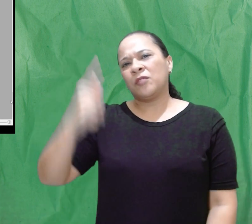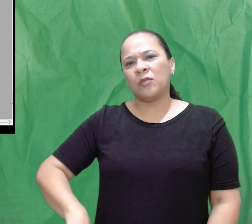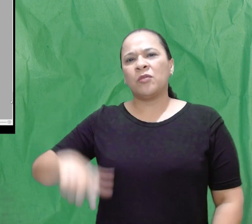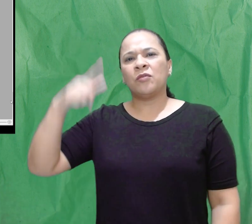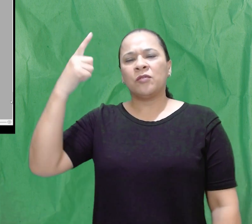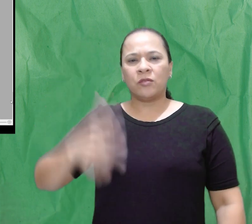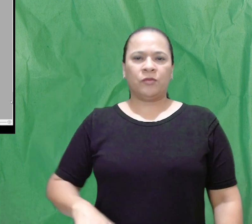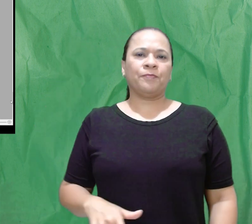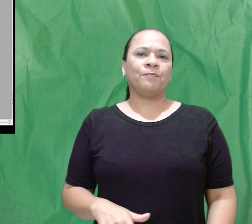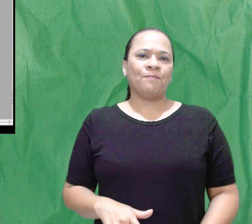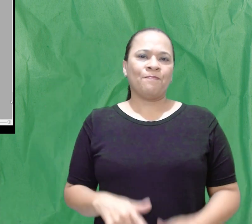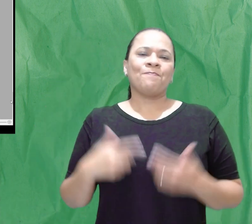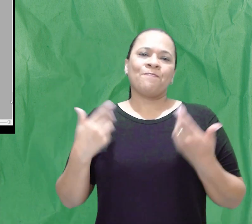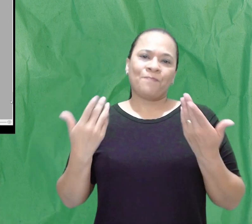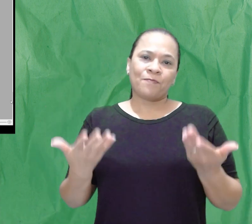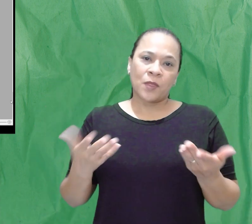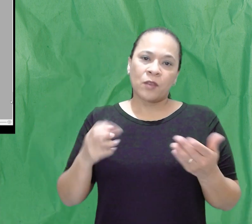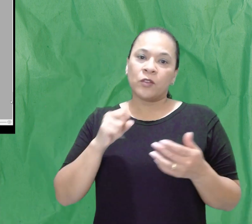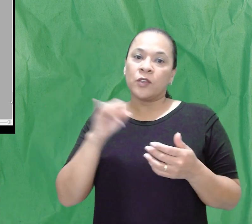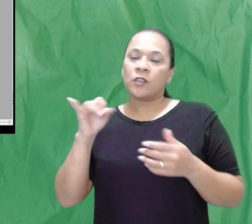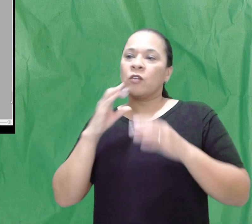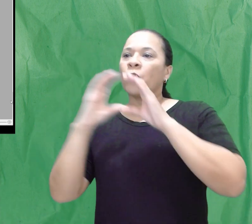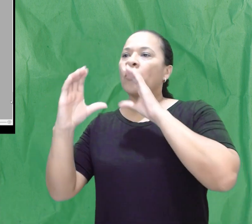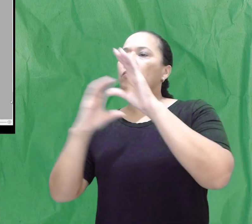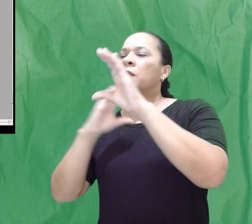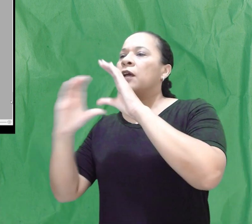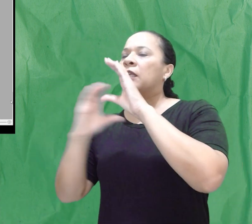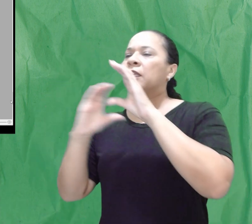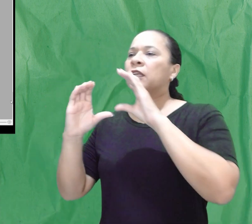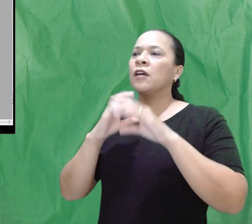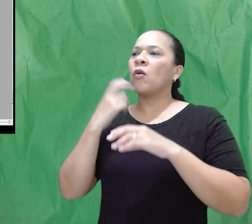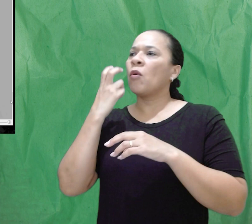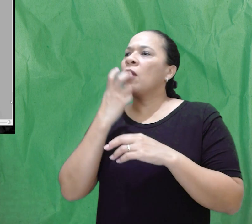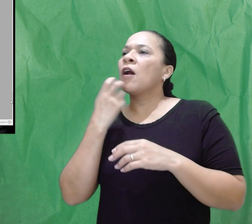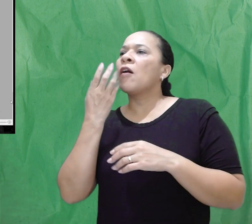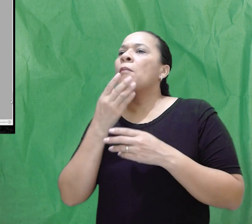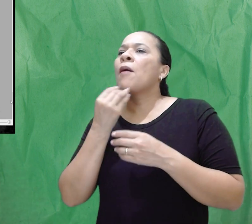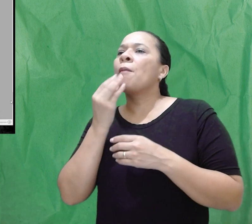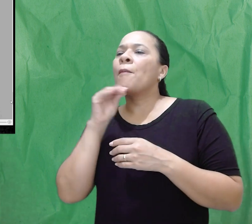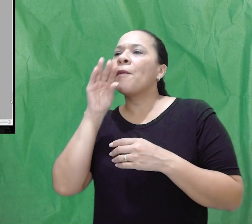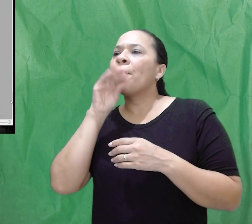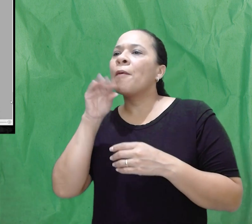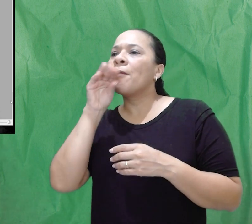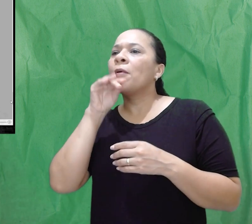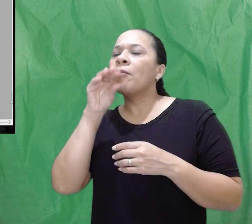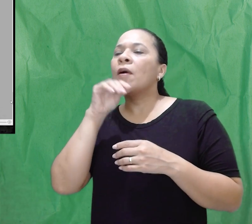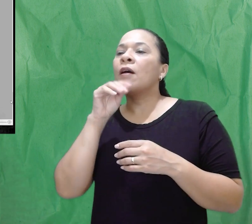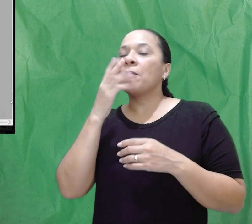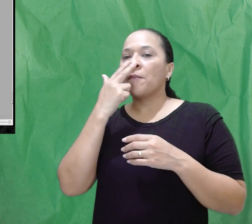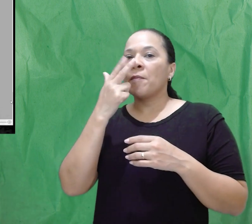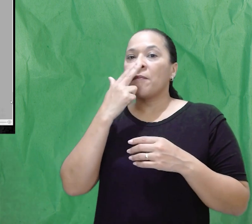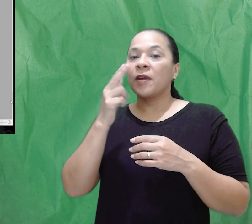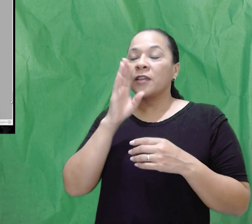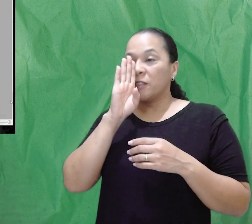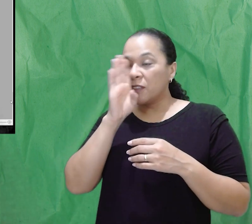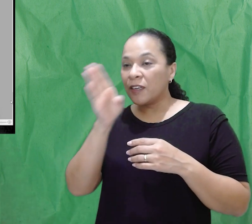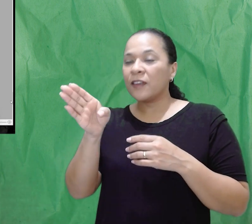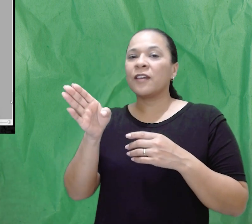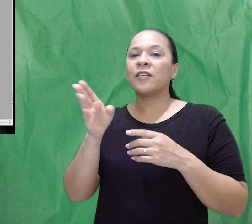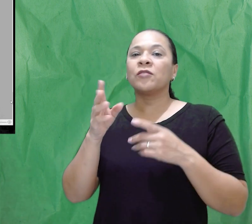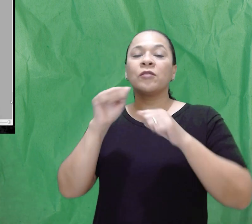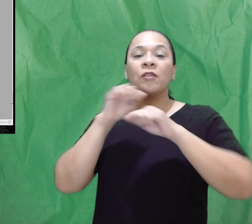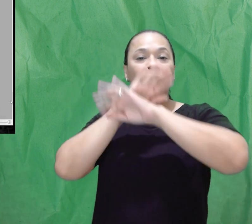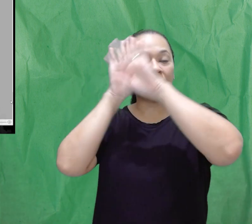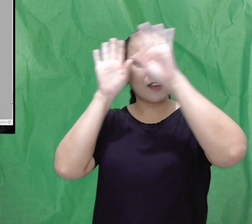as orientações. Quando a gente privilegia a comunicação oral, vai ter uma falta de transparência, porque a gente